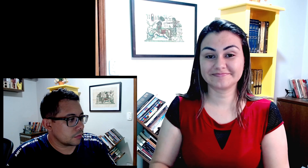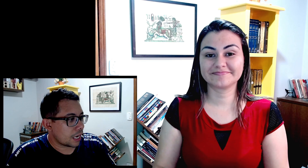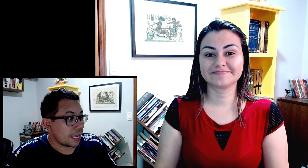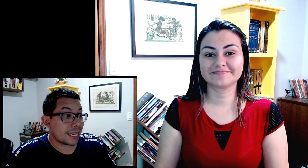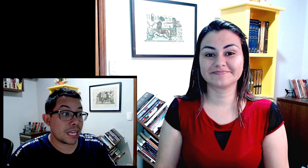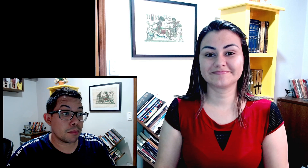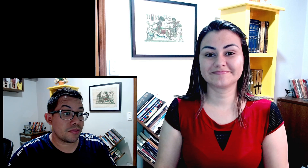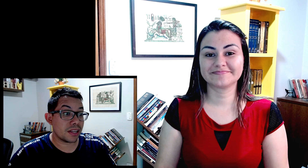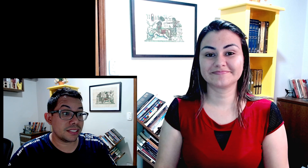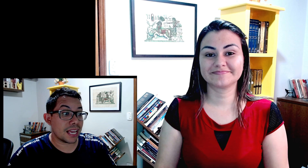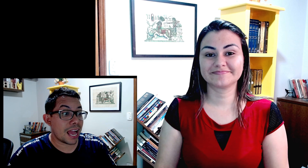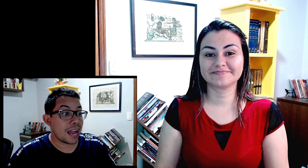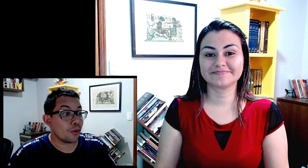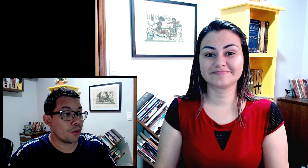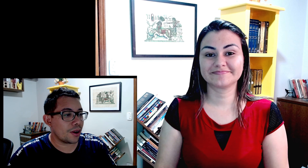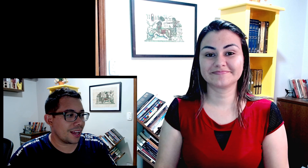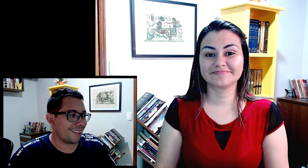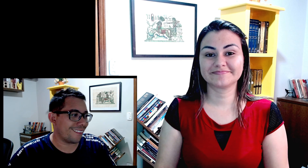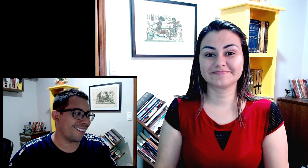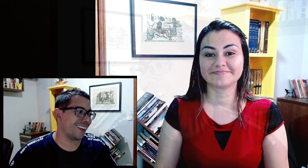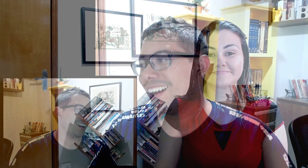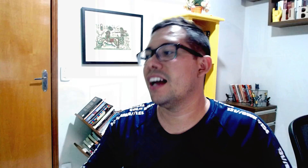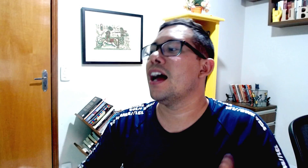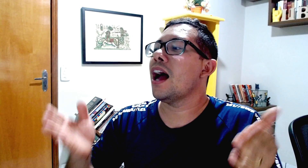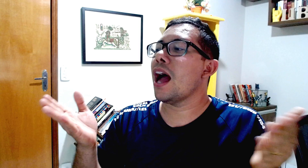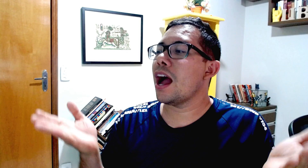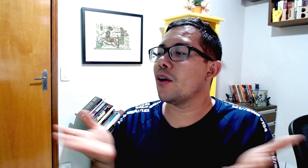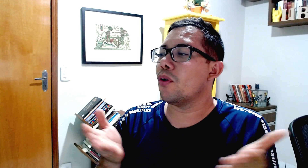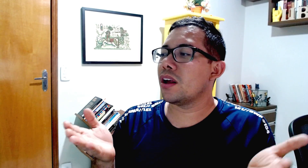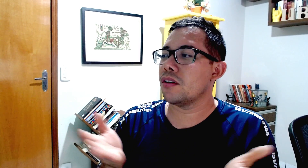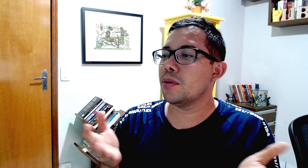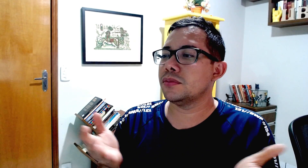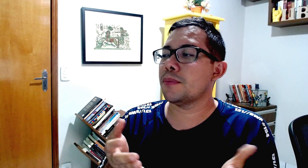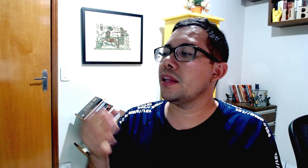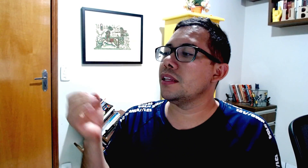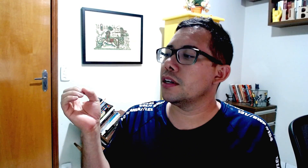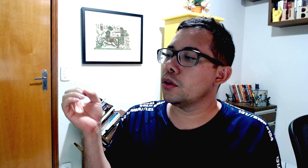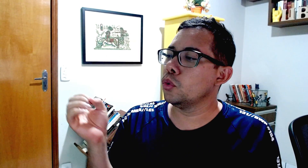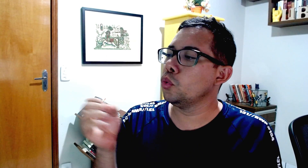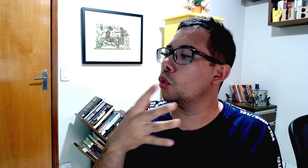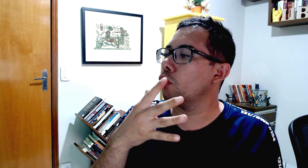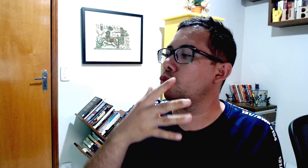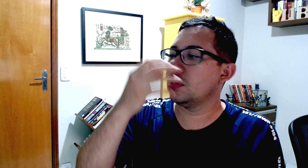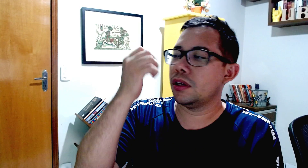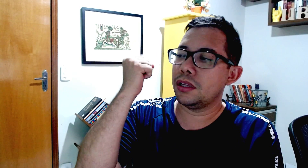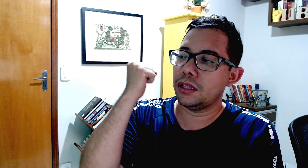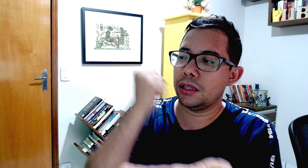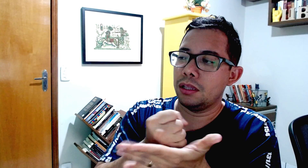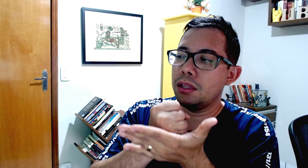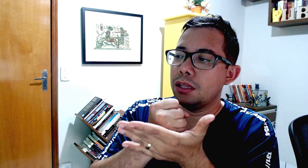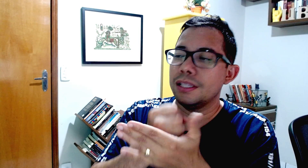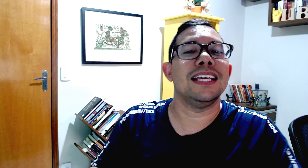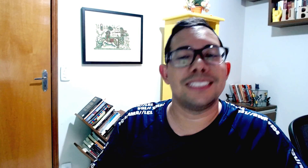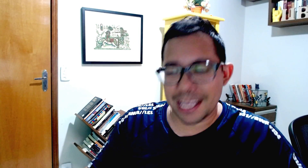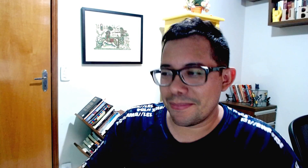Aí a Kerema fala assim: agora, ó, agora vamos aprender um Novo